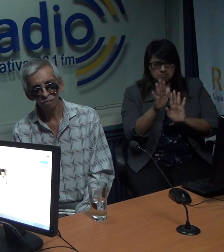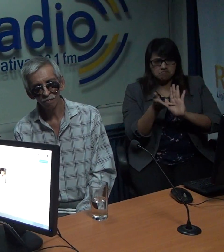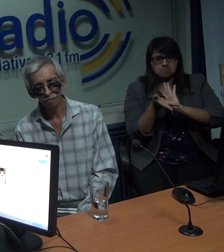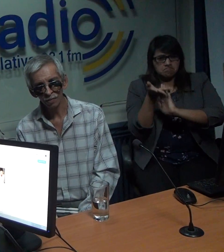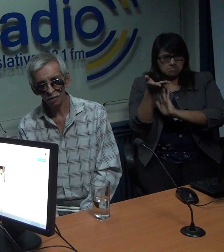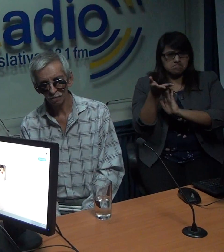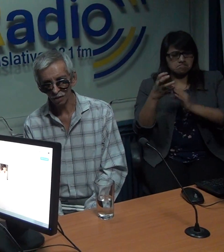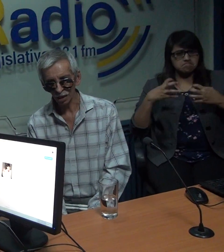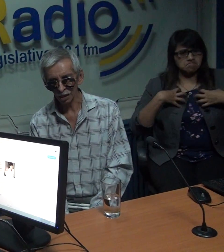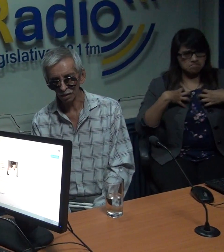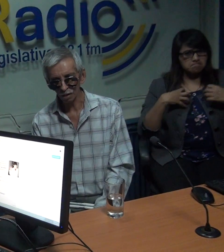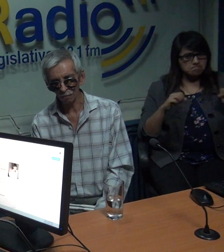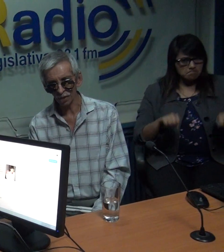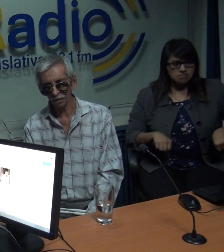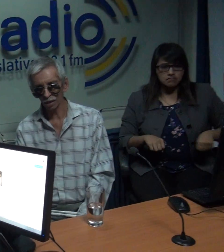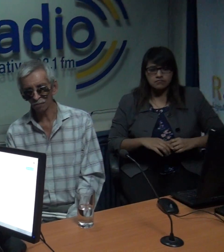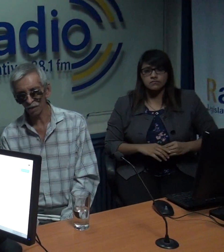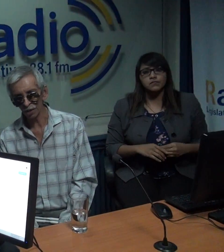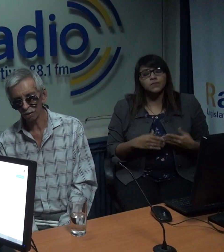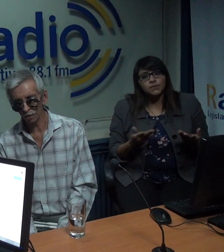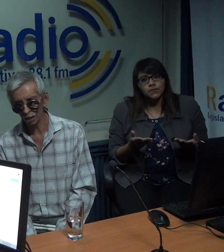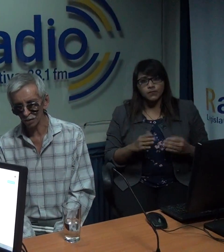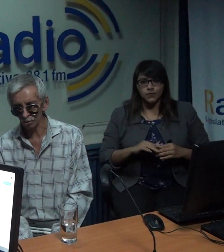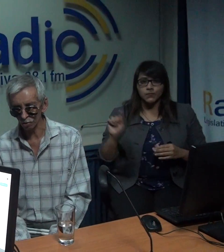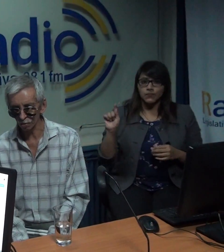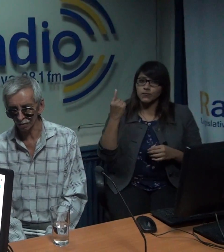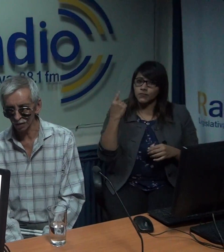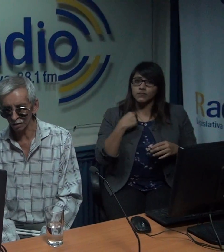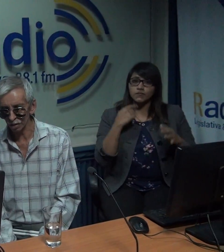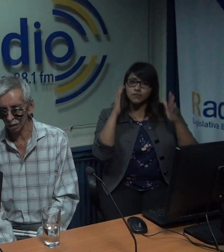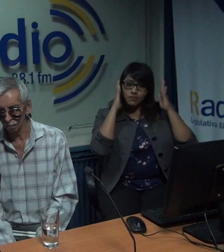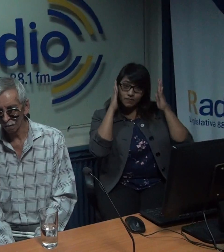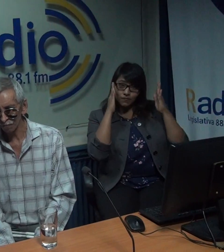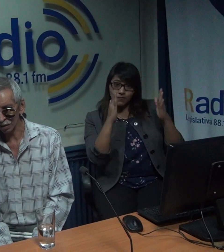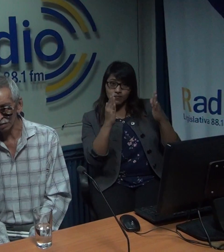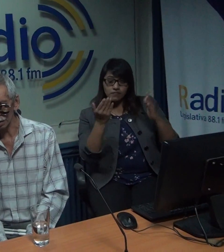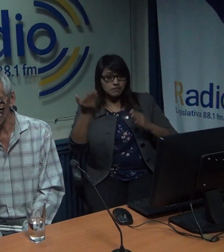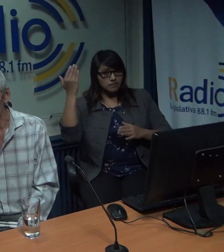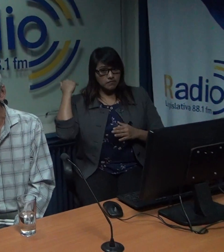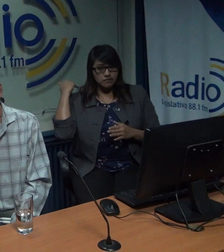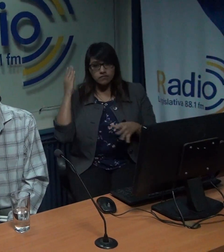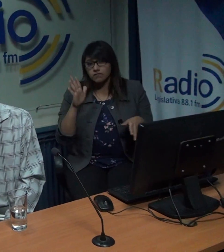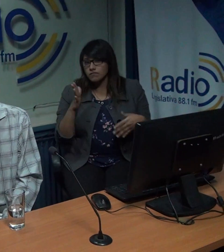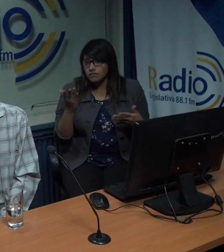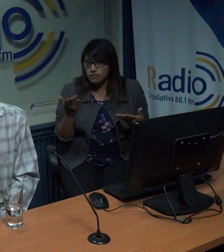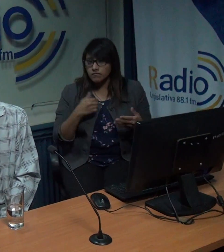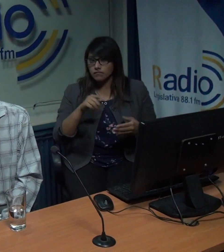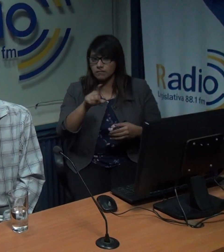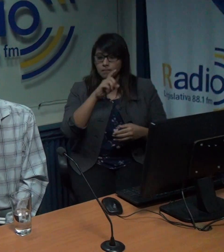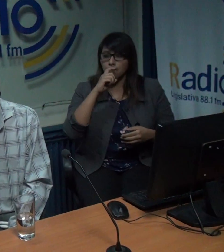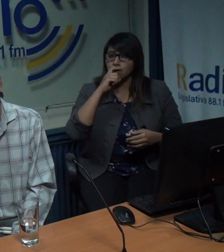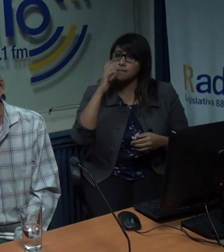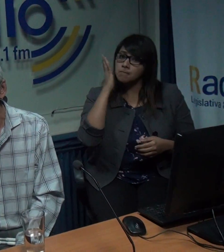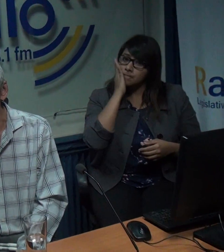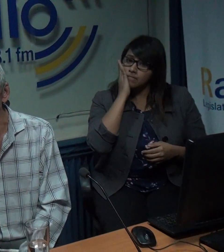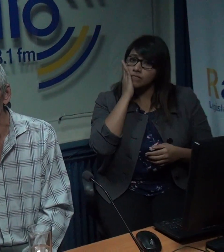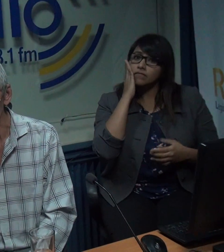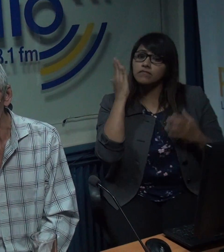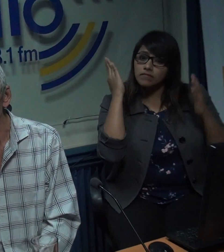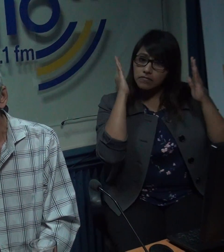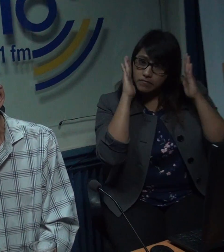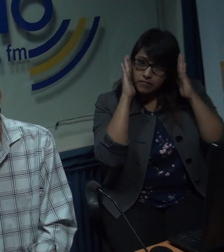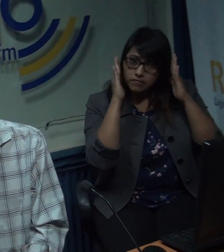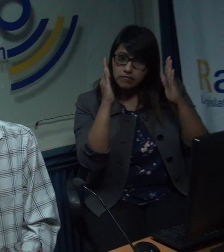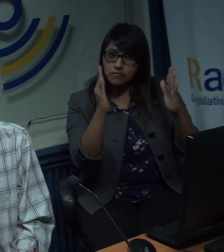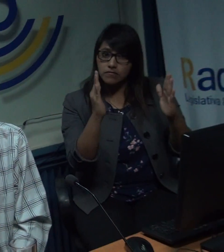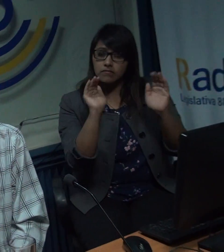desarrollarse plenamente. Sí, aquí depende primero de la atención inicial que tienen que dar los padres a los niños que